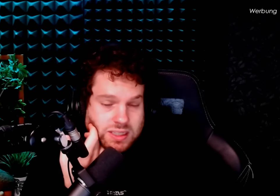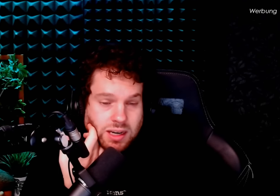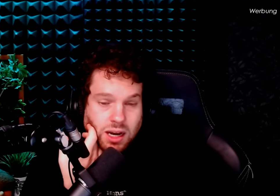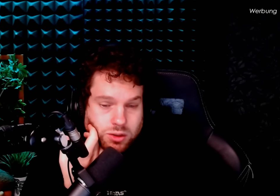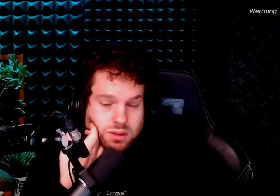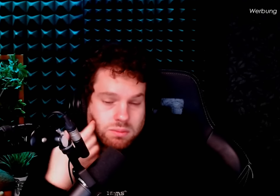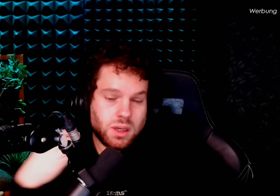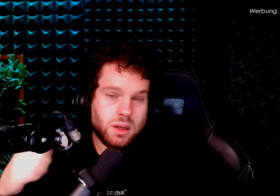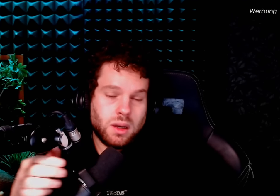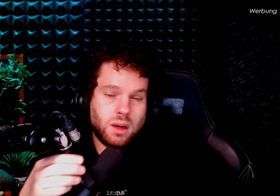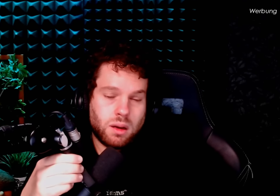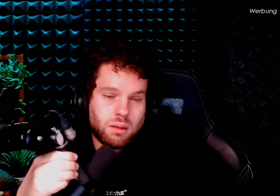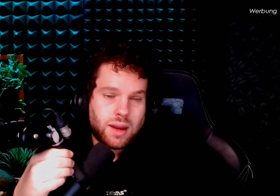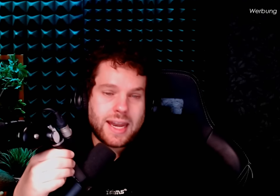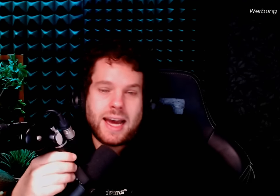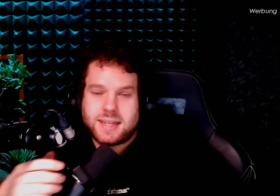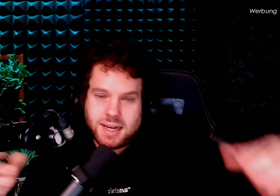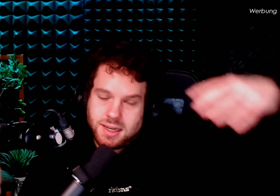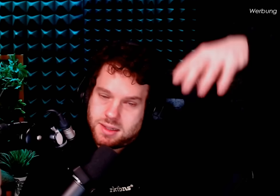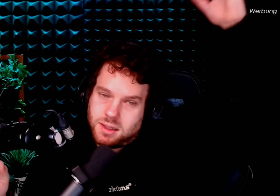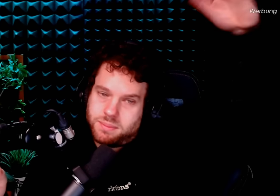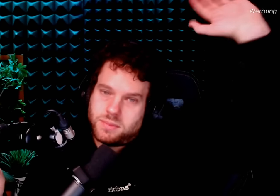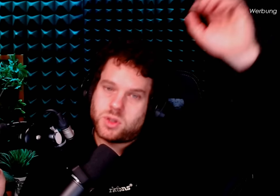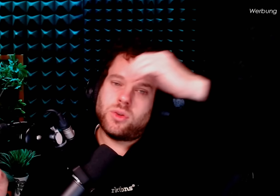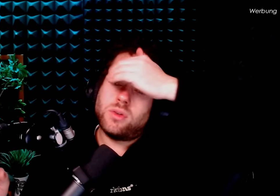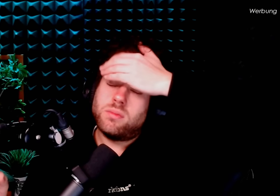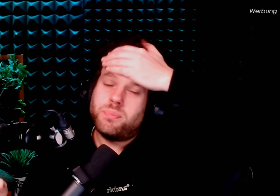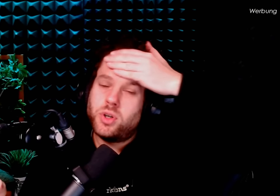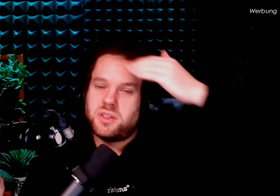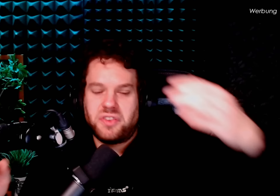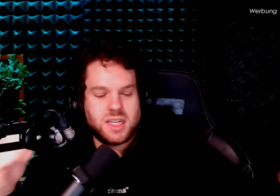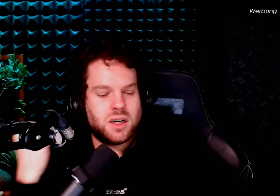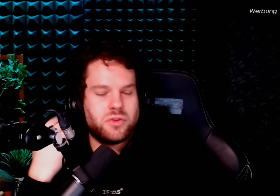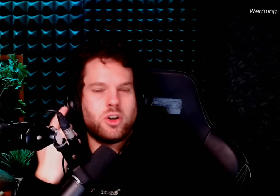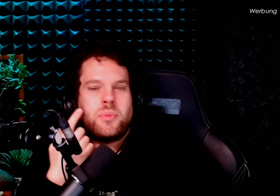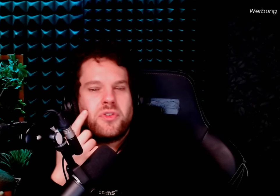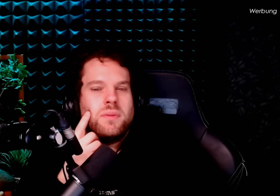Wie sieht er denn aus? Ja, der hat halt, ähm, so bunte Federn auf dem Kopf.